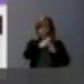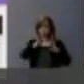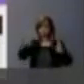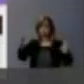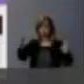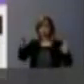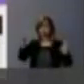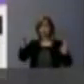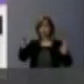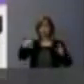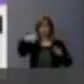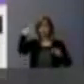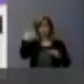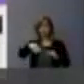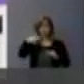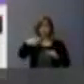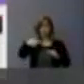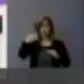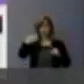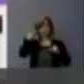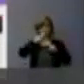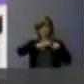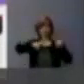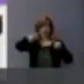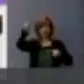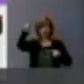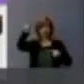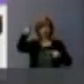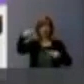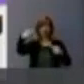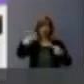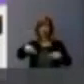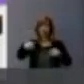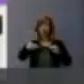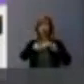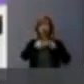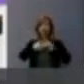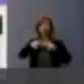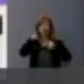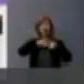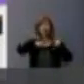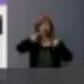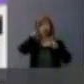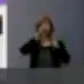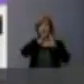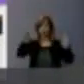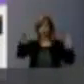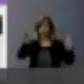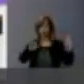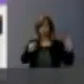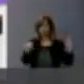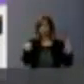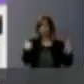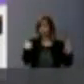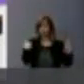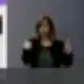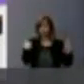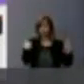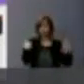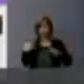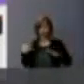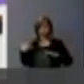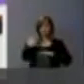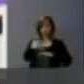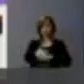nazionale a tal punto che l'associazione nazionale del biblioteche si è mosse ha preso posizione un suo ridimensionamento